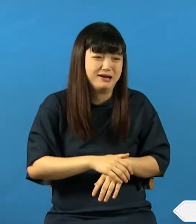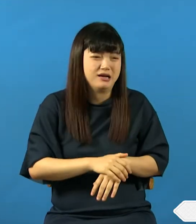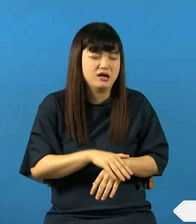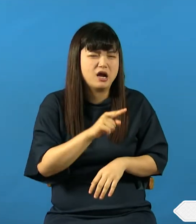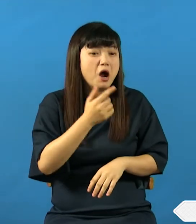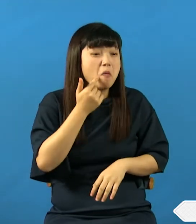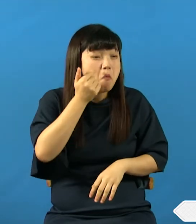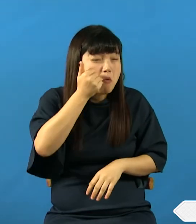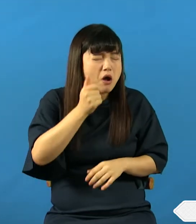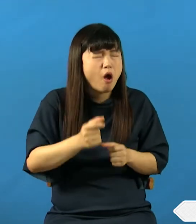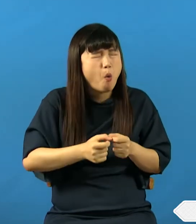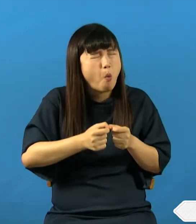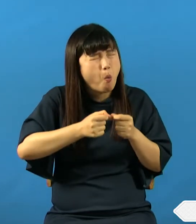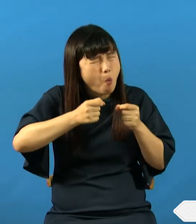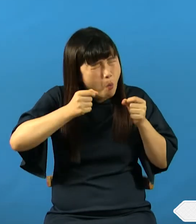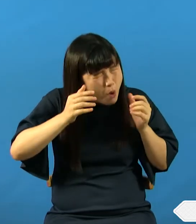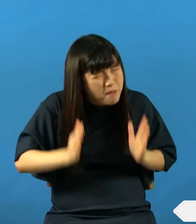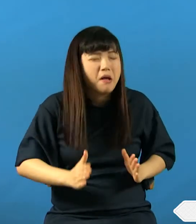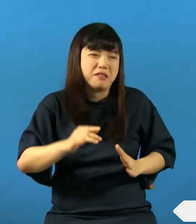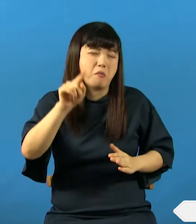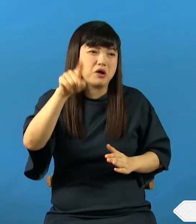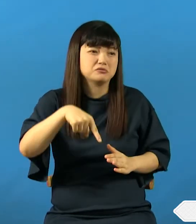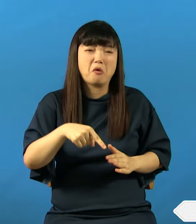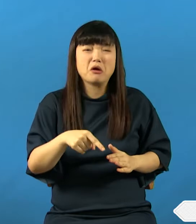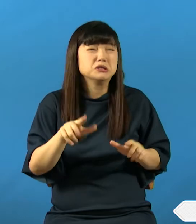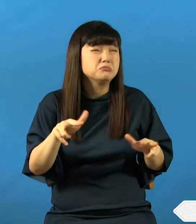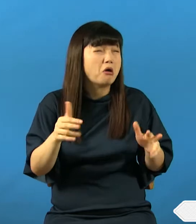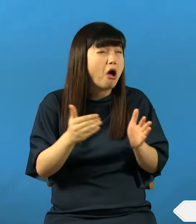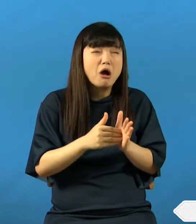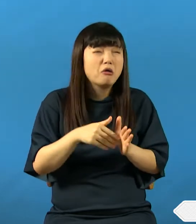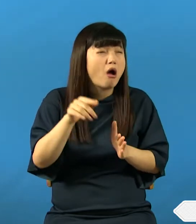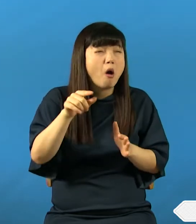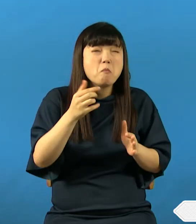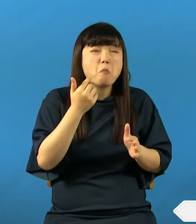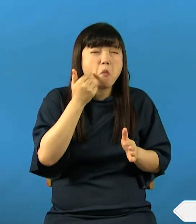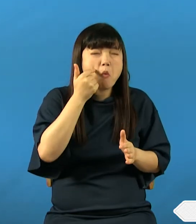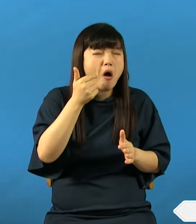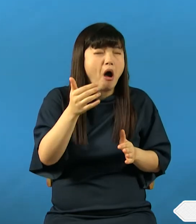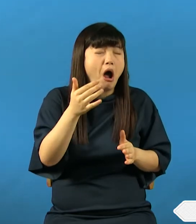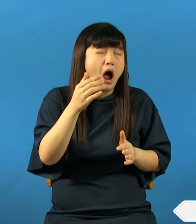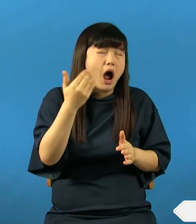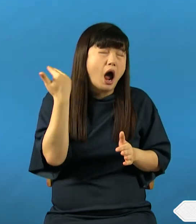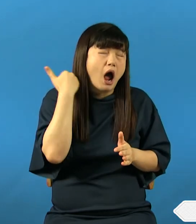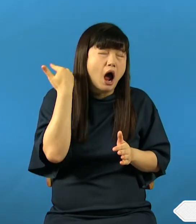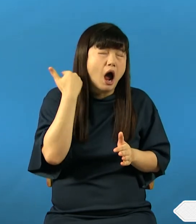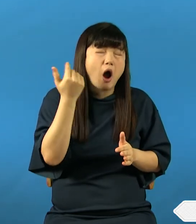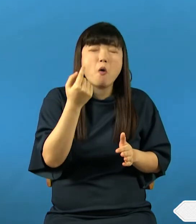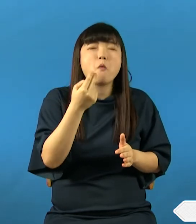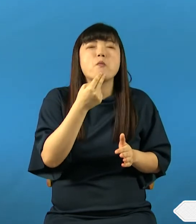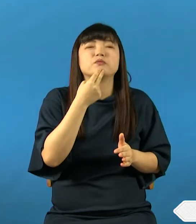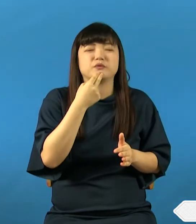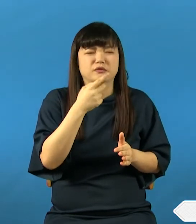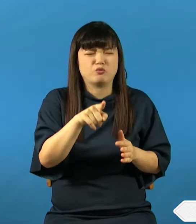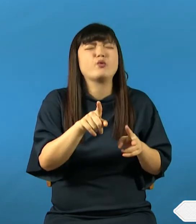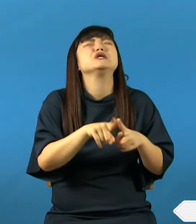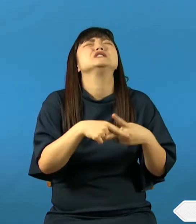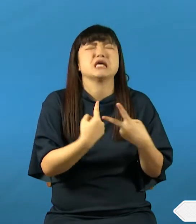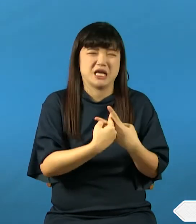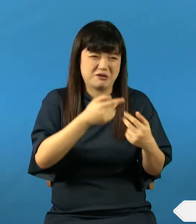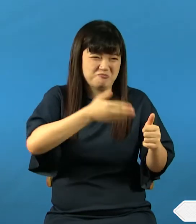하나님께서 얘야, 목사가 천국 온 것이 하도 오래간만이라서 그런다. 네가 이해를 좀 해라.